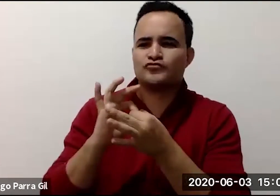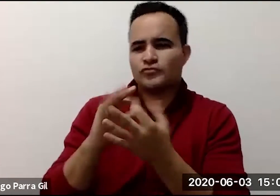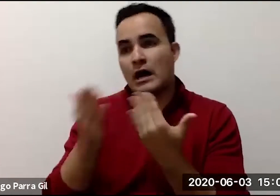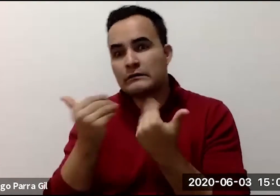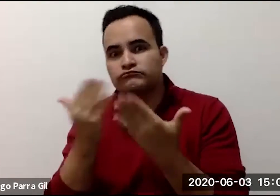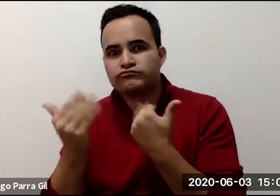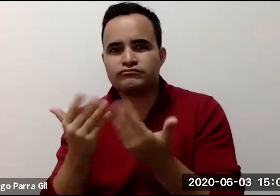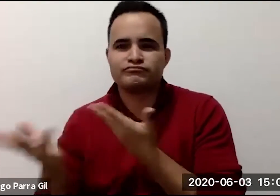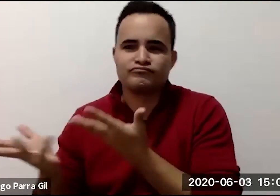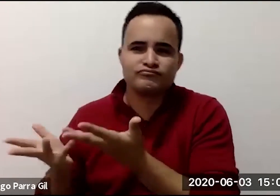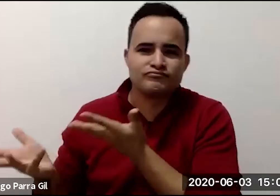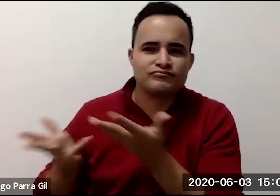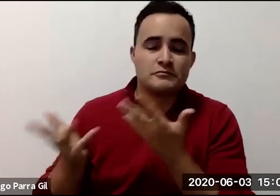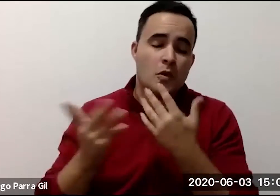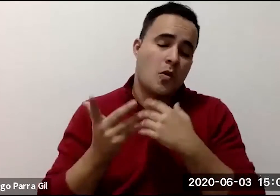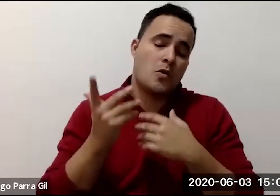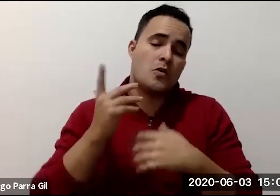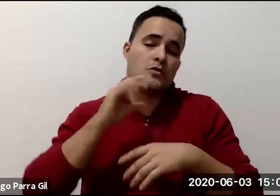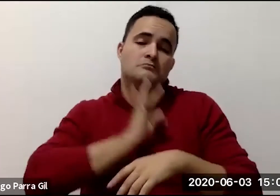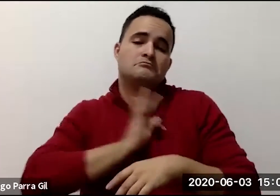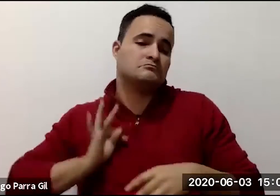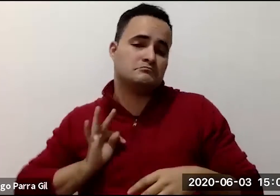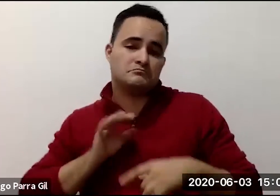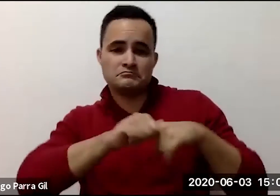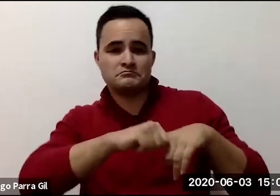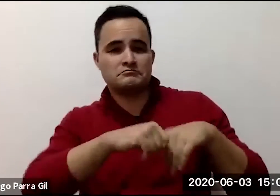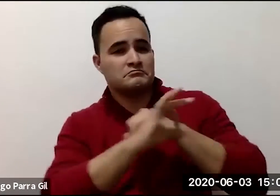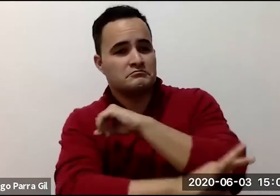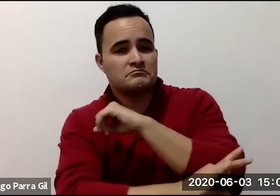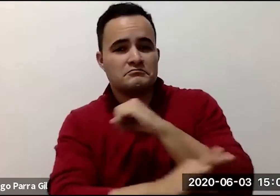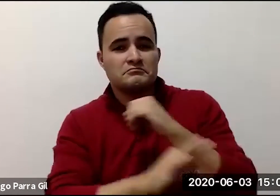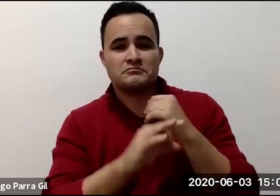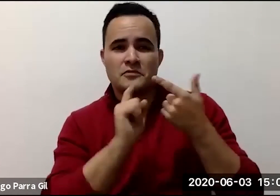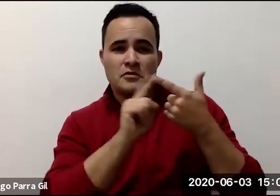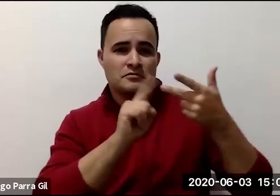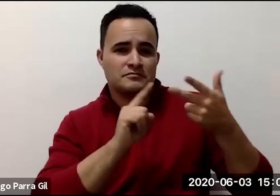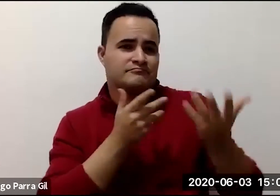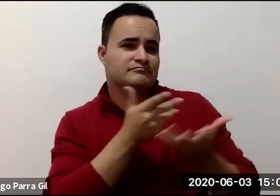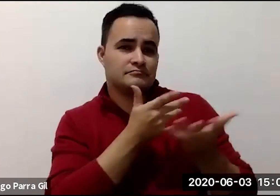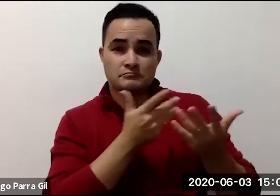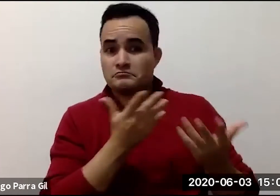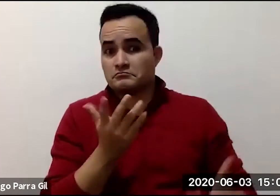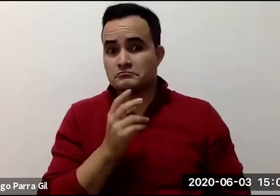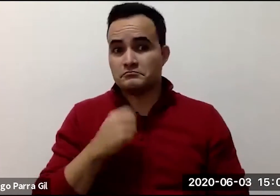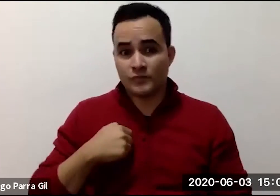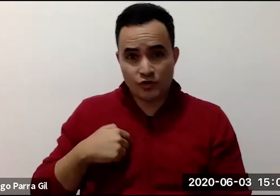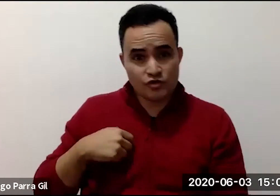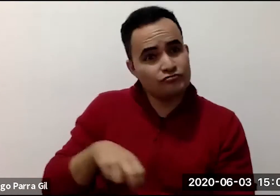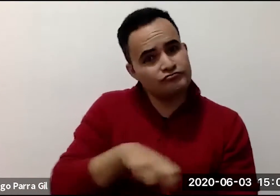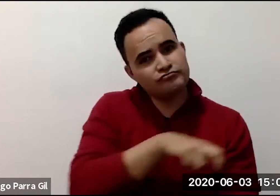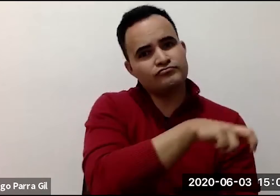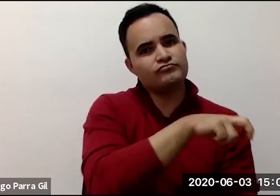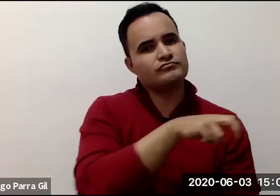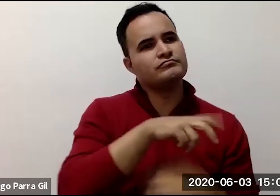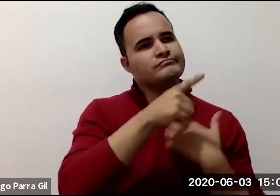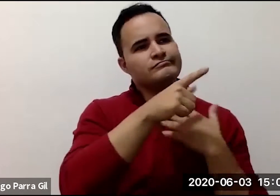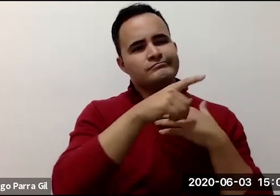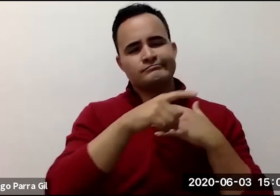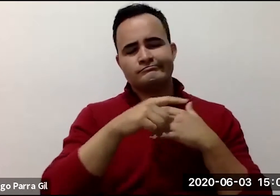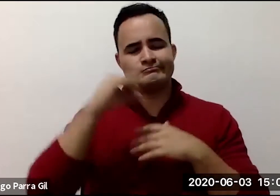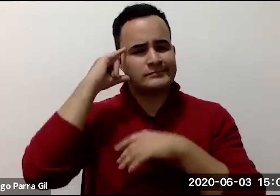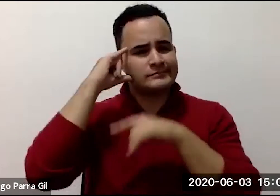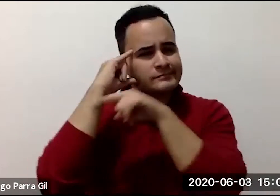sumo, en terapia, ¿cierto? Y hago también un recorrido por las terapias de toda índole,